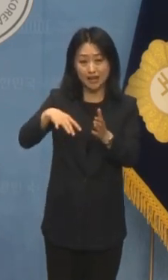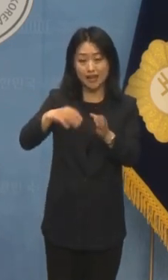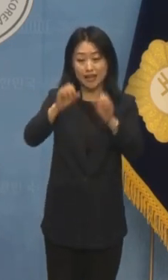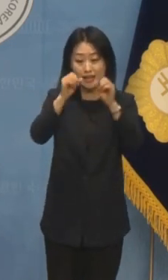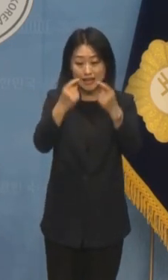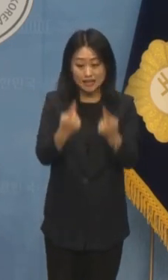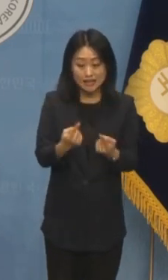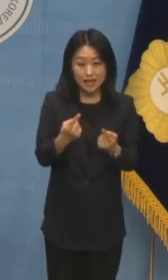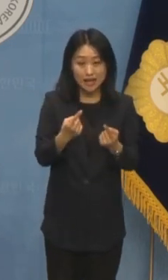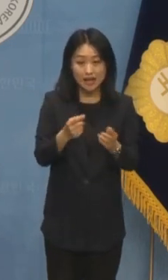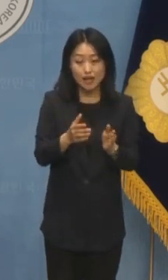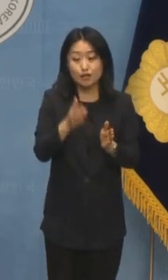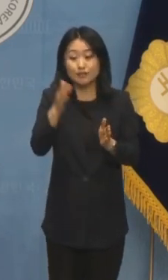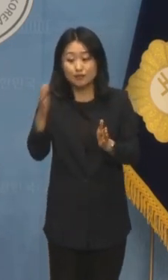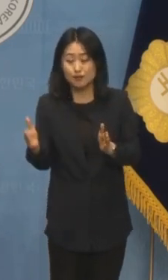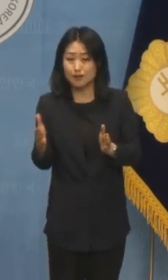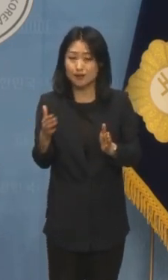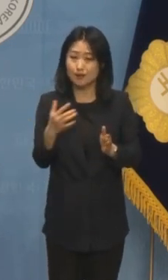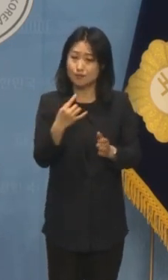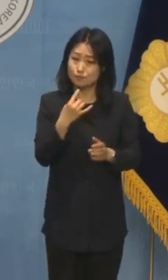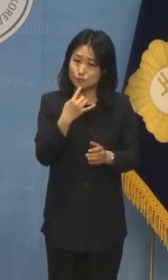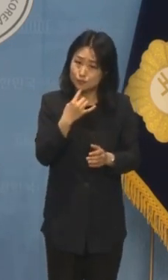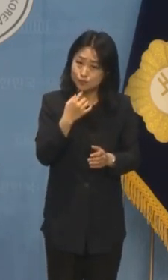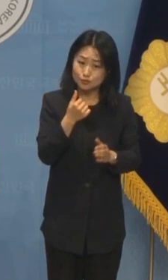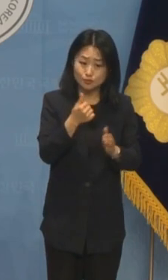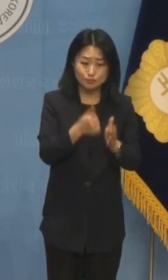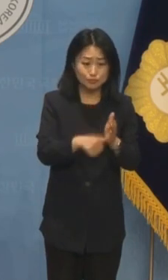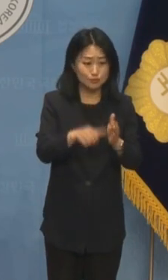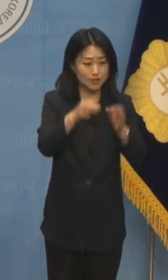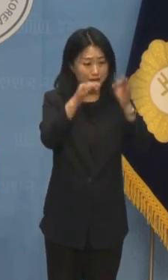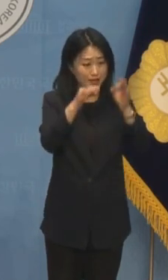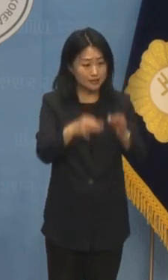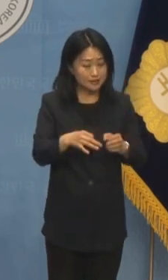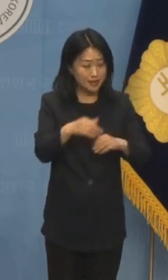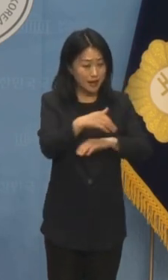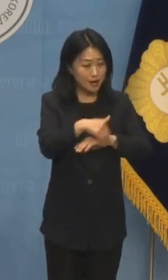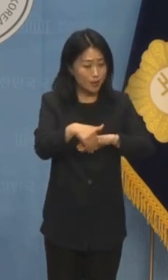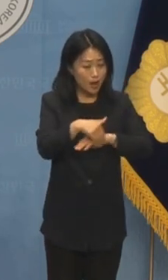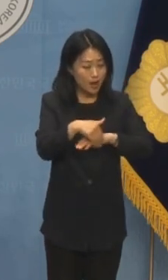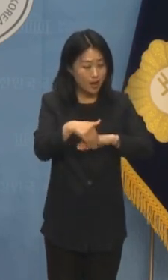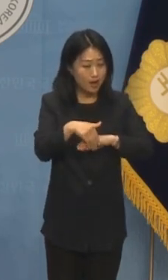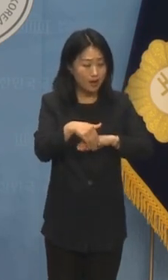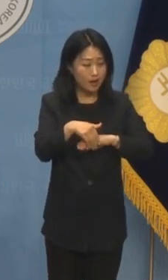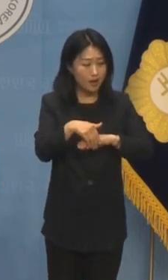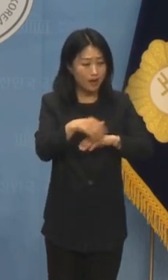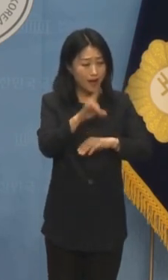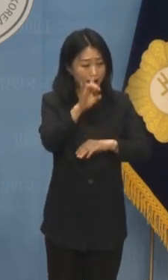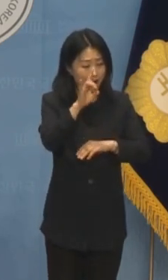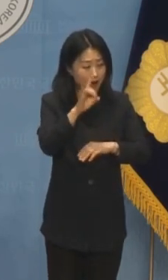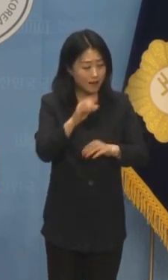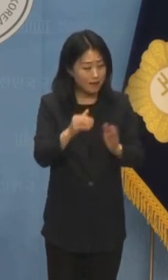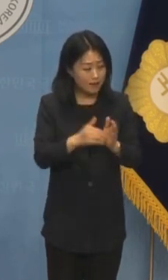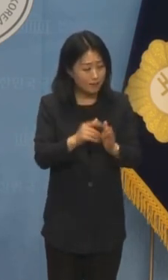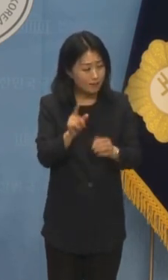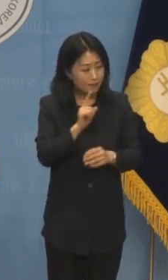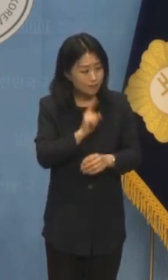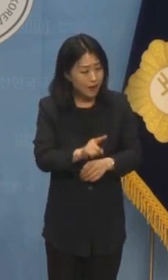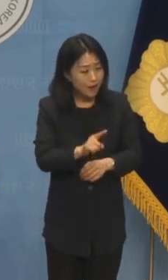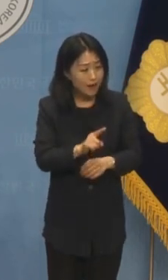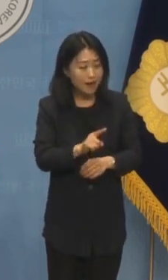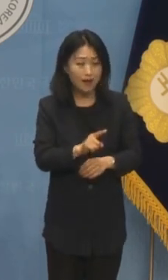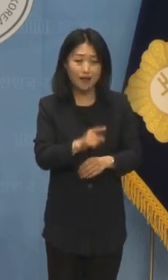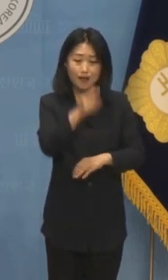게 물가 대책입니까? 도대체 고위당정협의회를 왜 한 겁니까? 이런